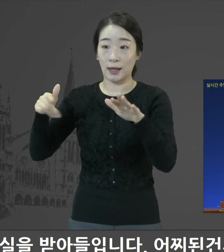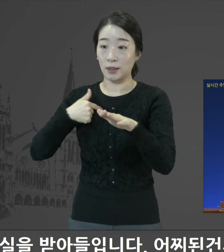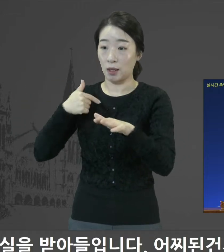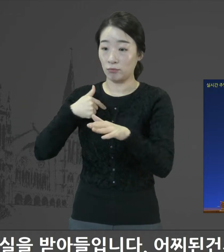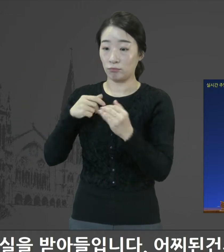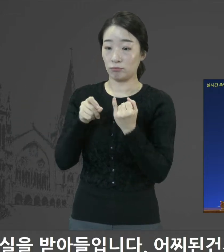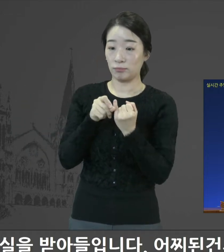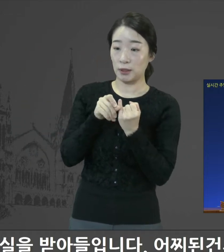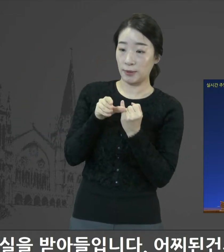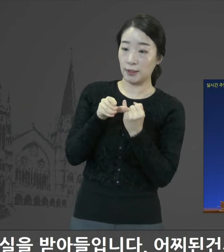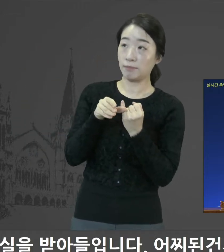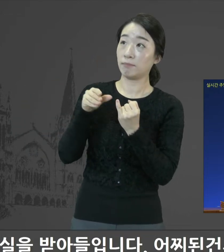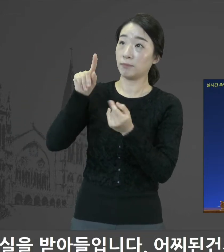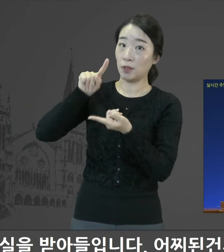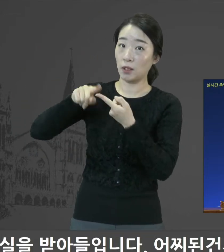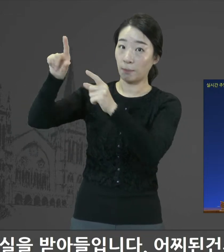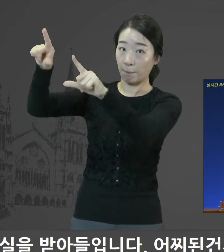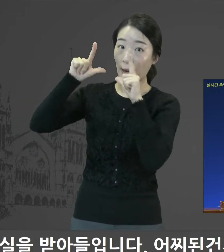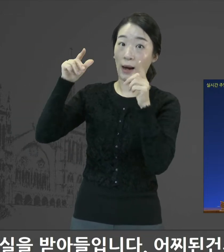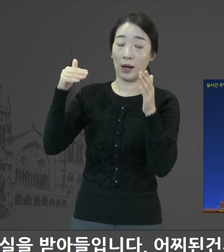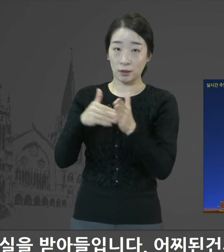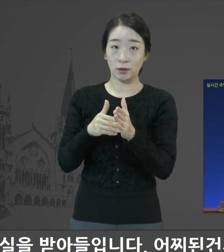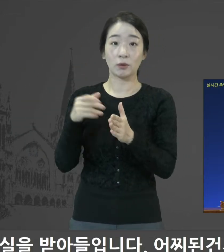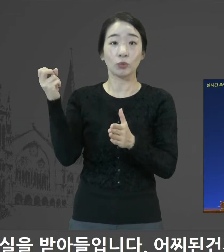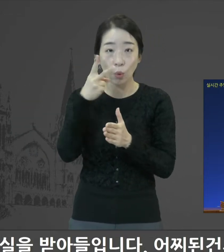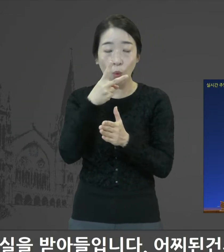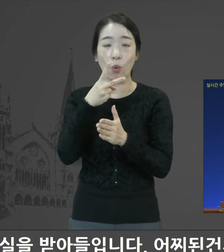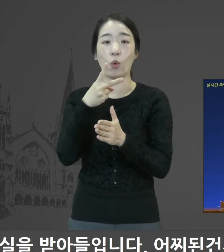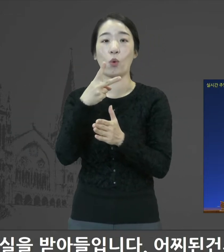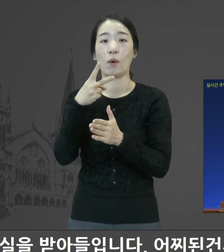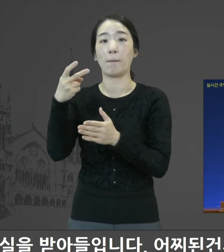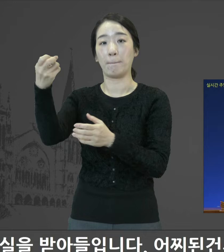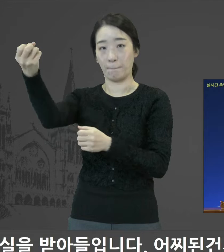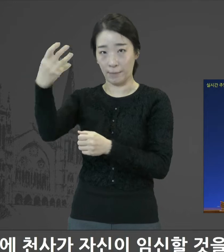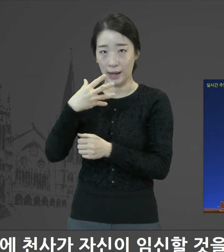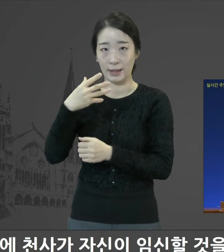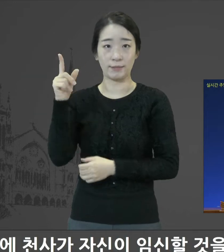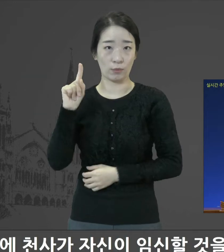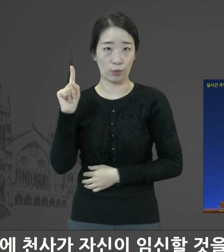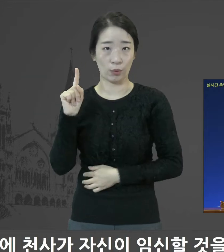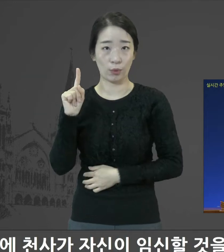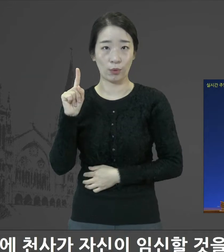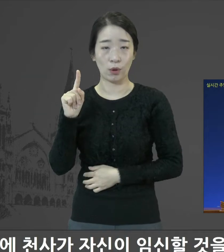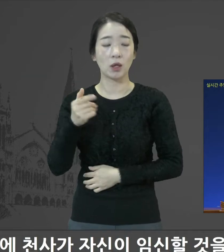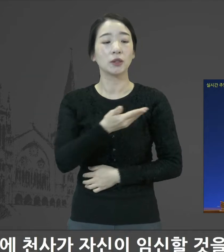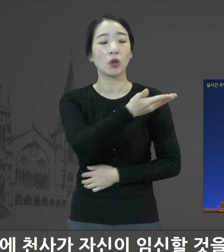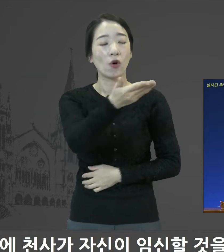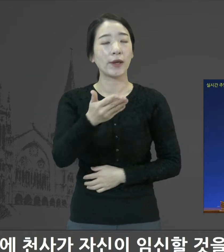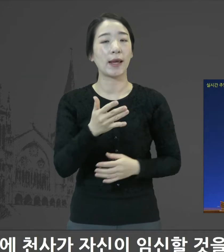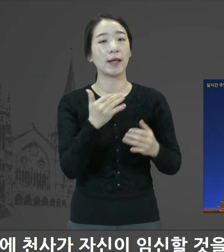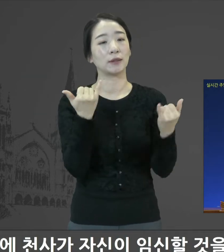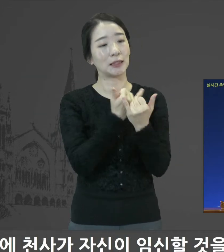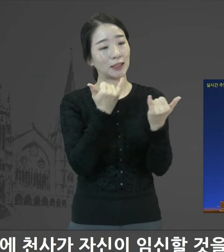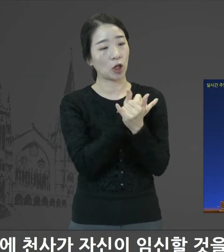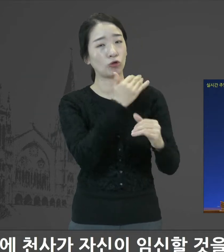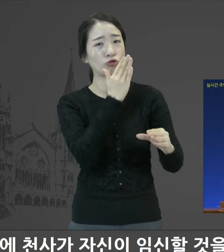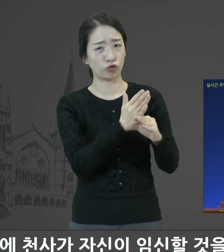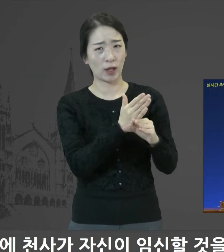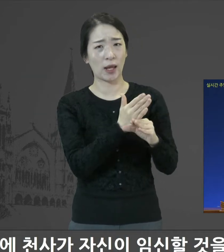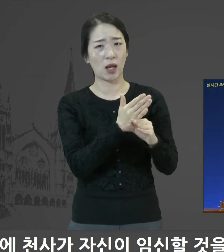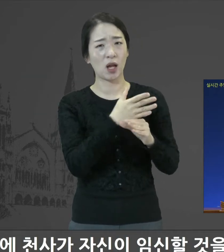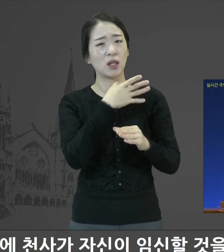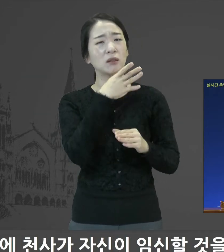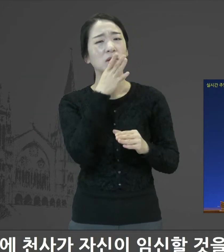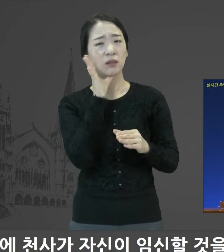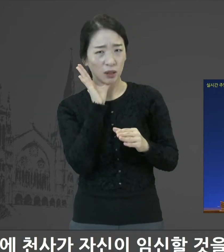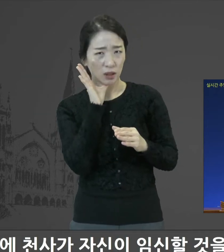때 추가적인 정보를 하나 더 줬는데, 그 정보는 너희 친족 중에 늙은